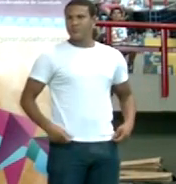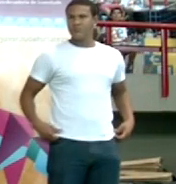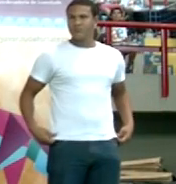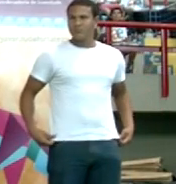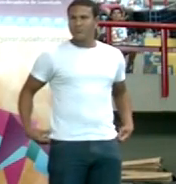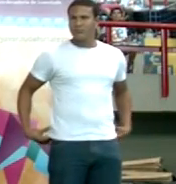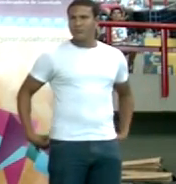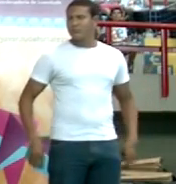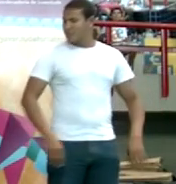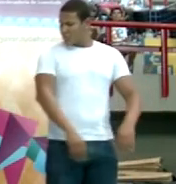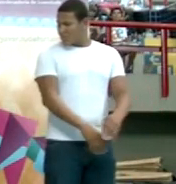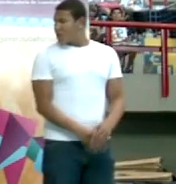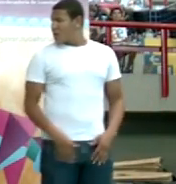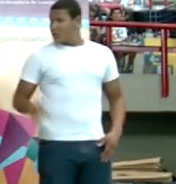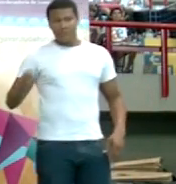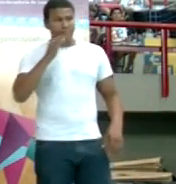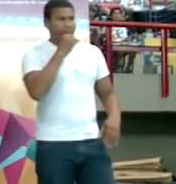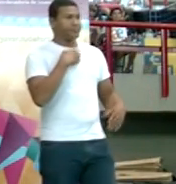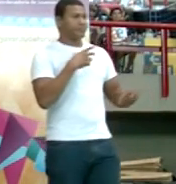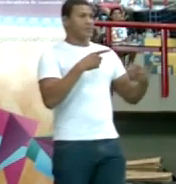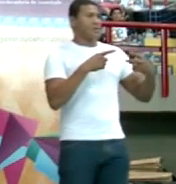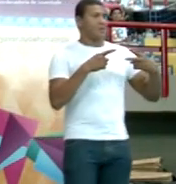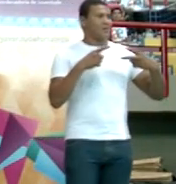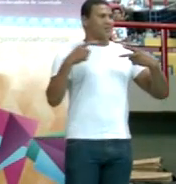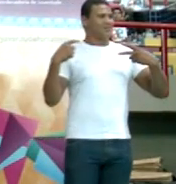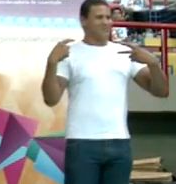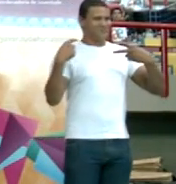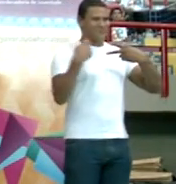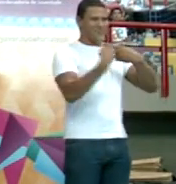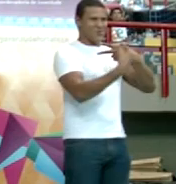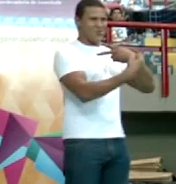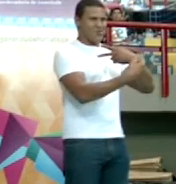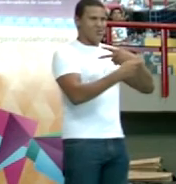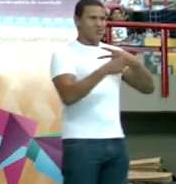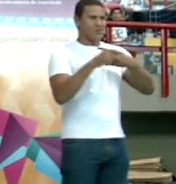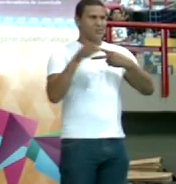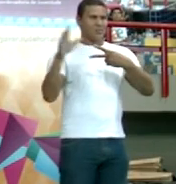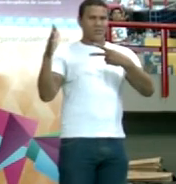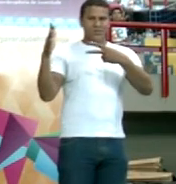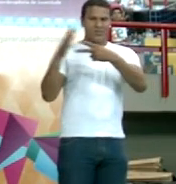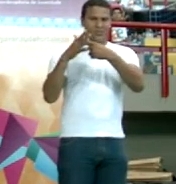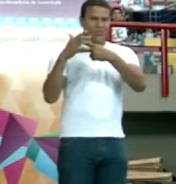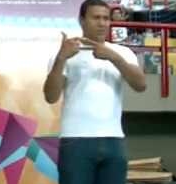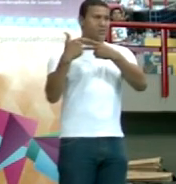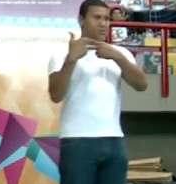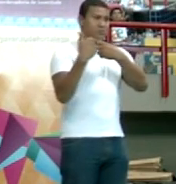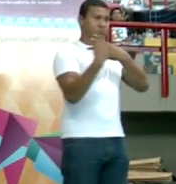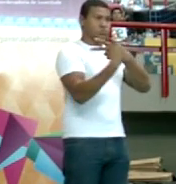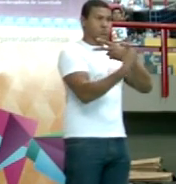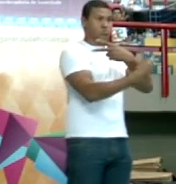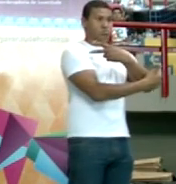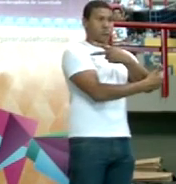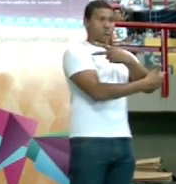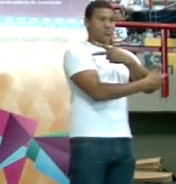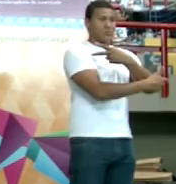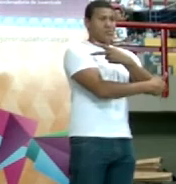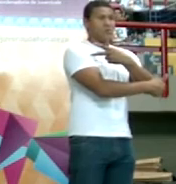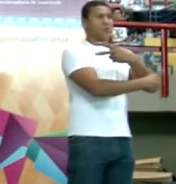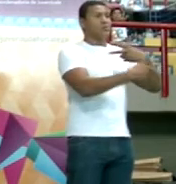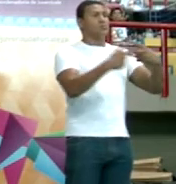Isso mesmo. Quando a corrente volta, entra nesse fio e vai para a terra, isso é conhecido como